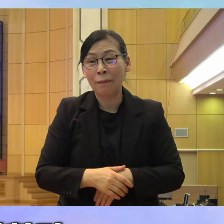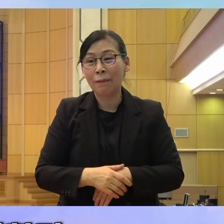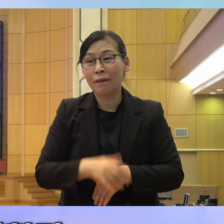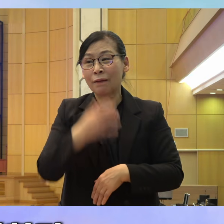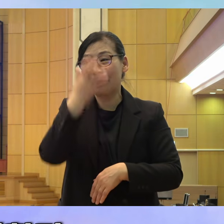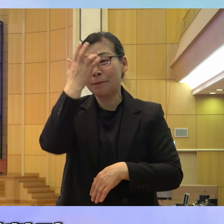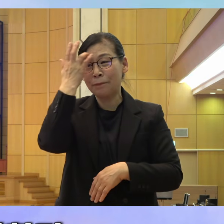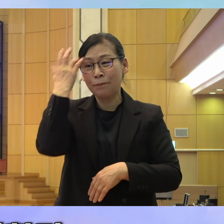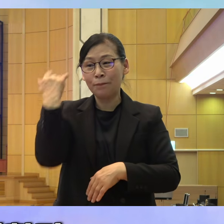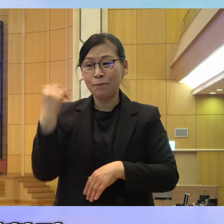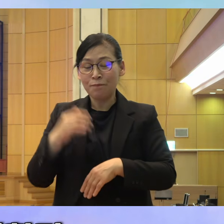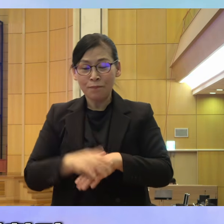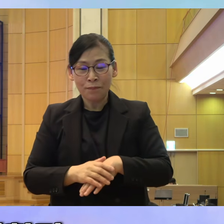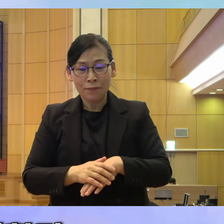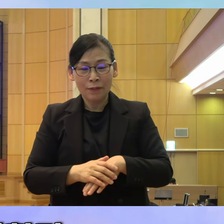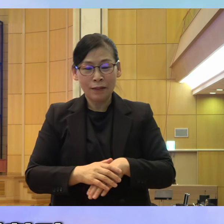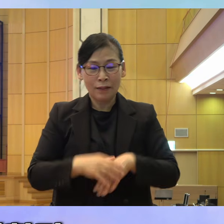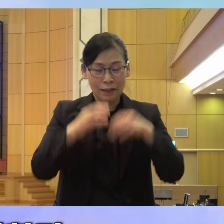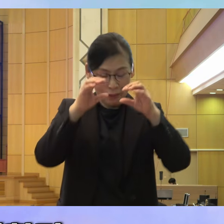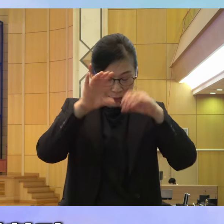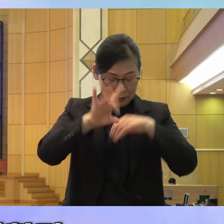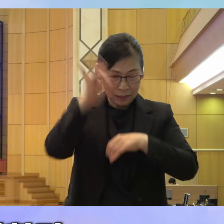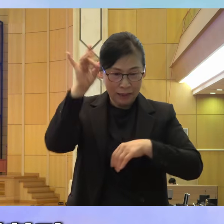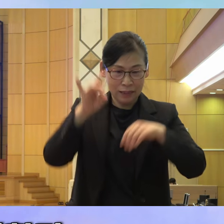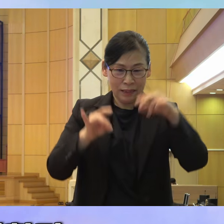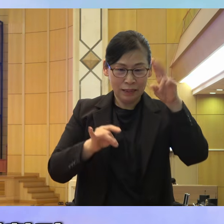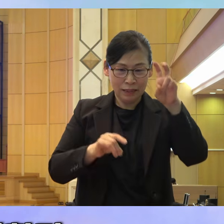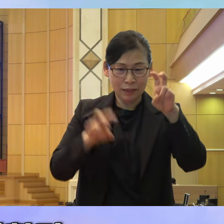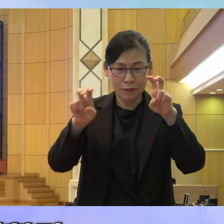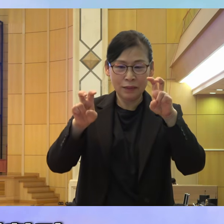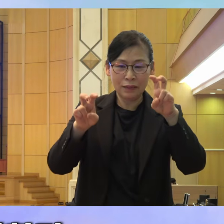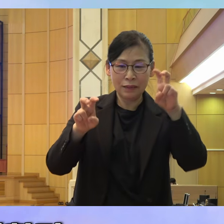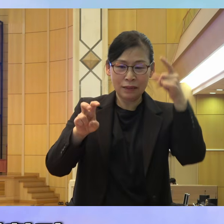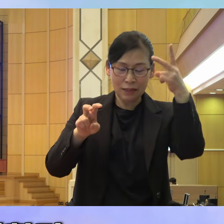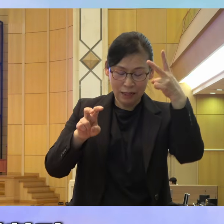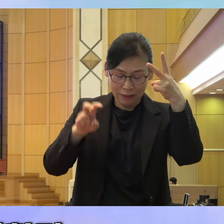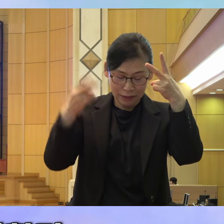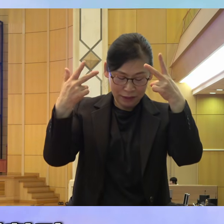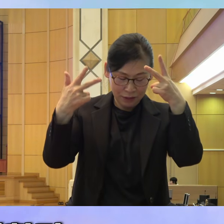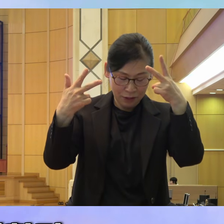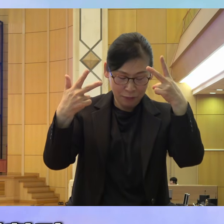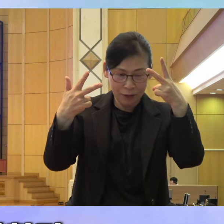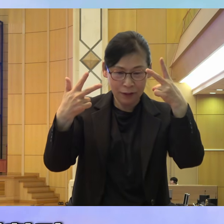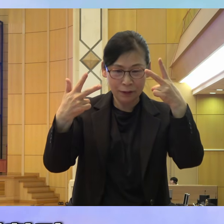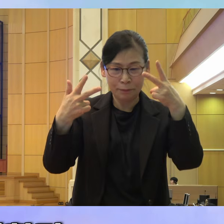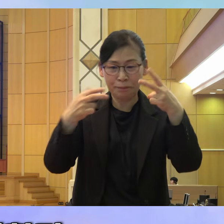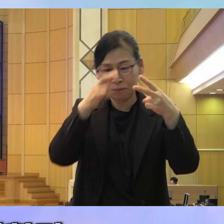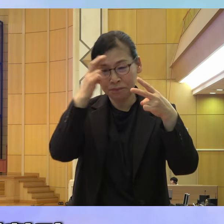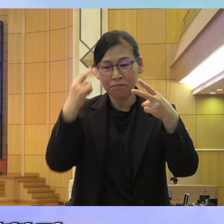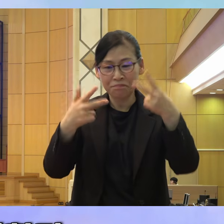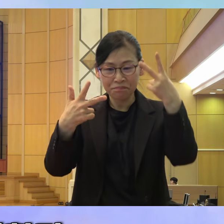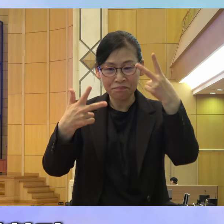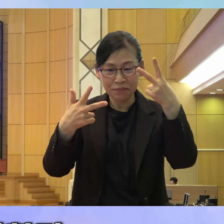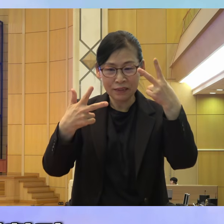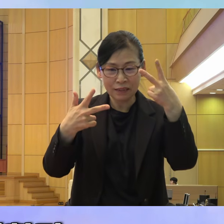것입니까? 창세기 2장 7절에 근본적으로 하나님이 창조한 내용의 말씀을